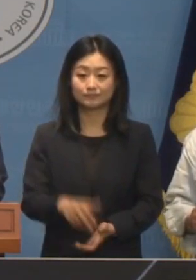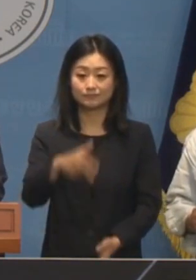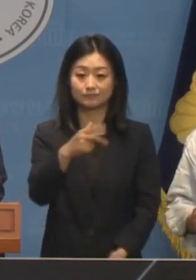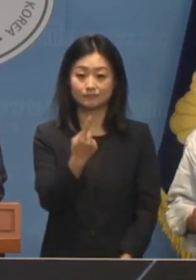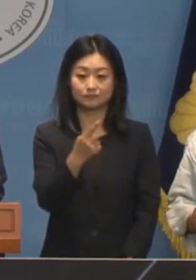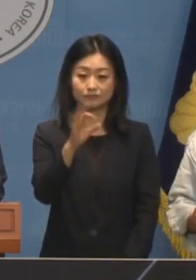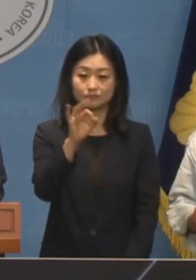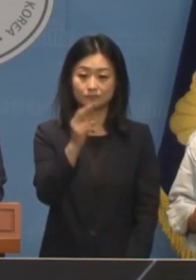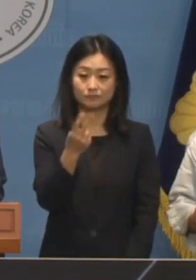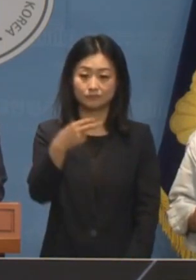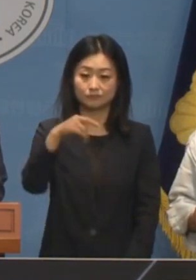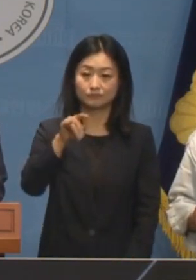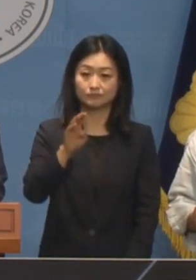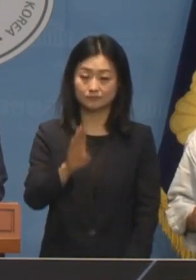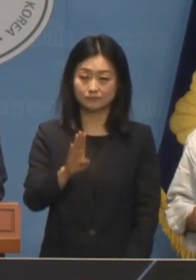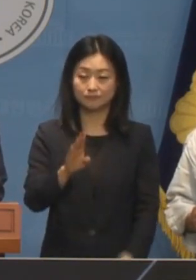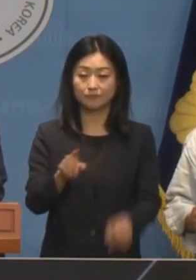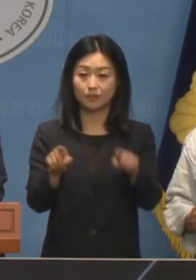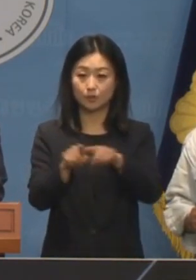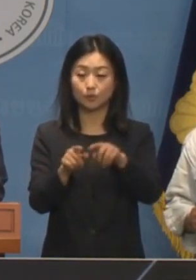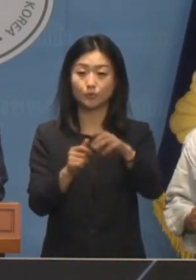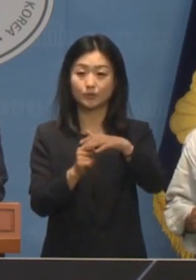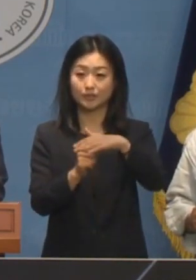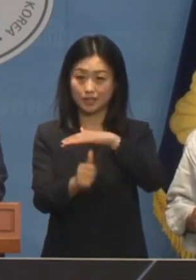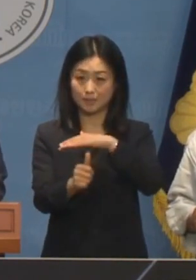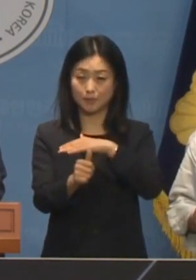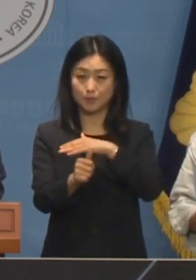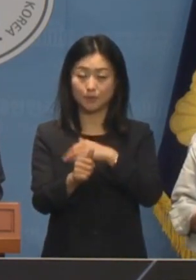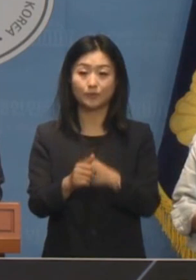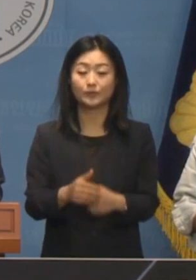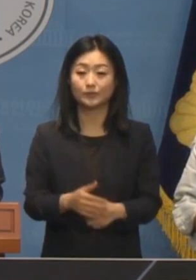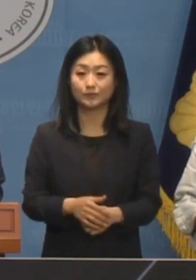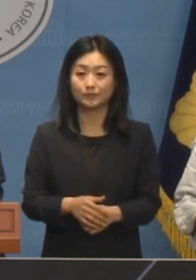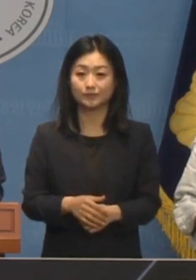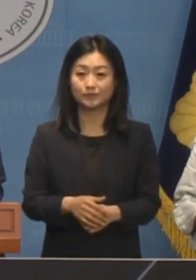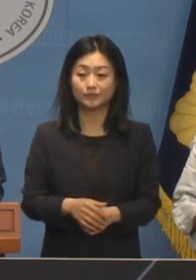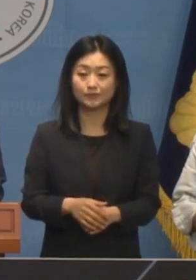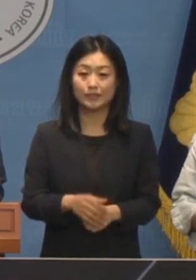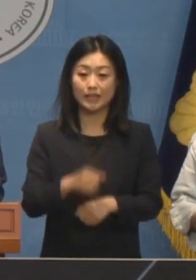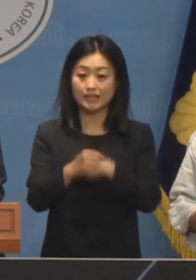조요셉 공동대표입니다. 반동성애 기독시민연대